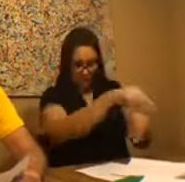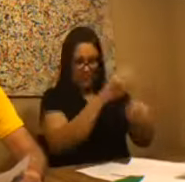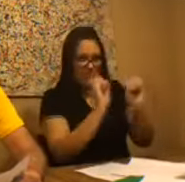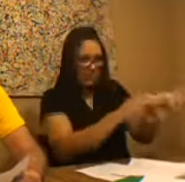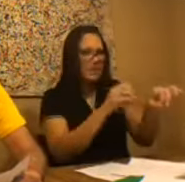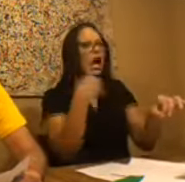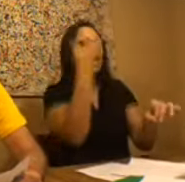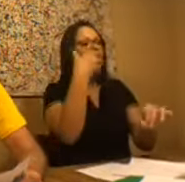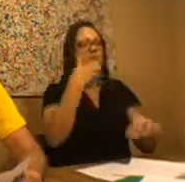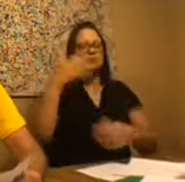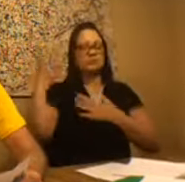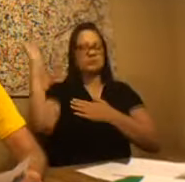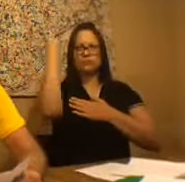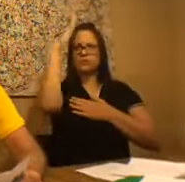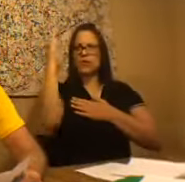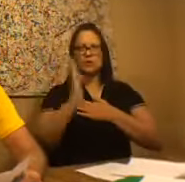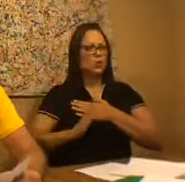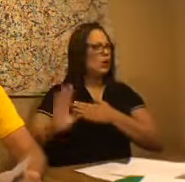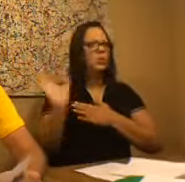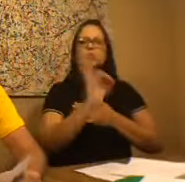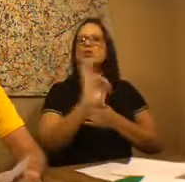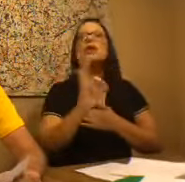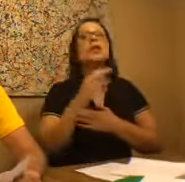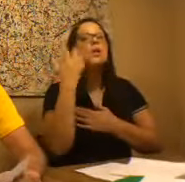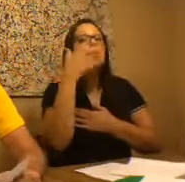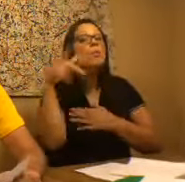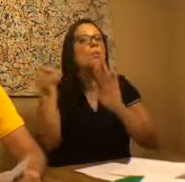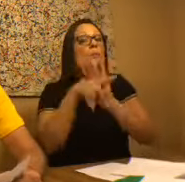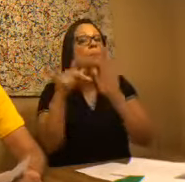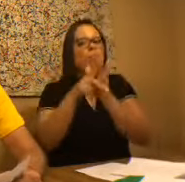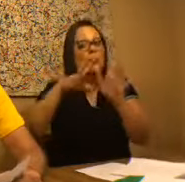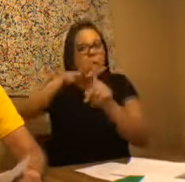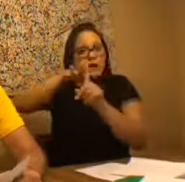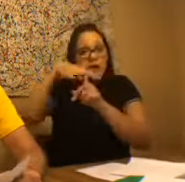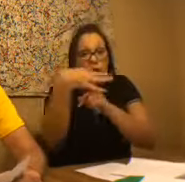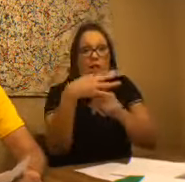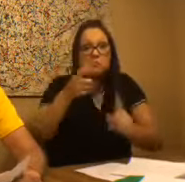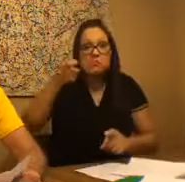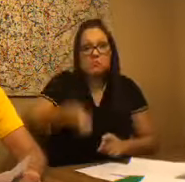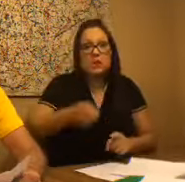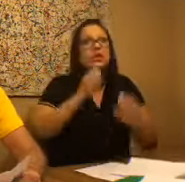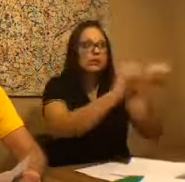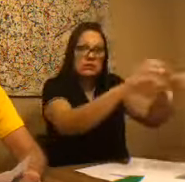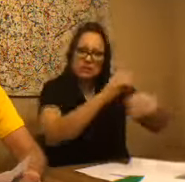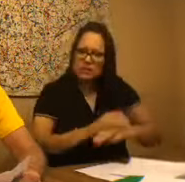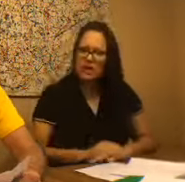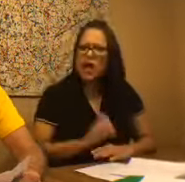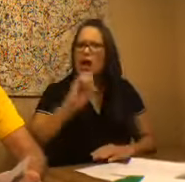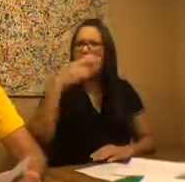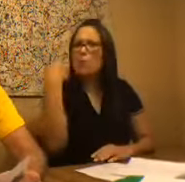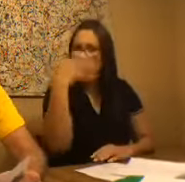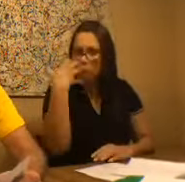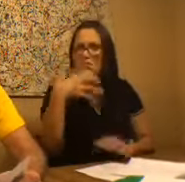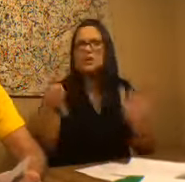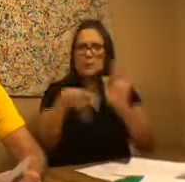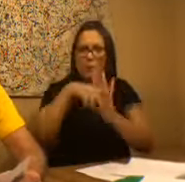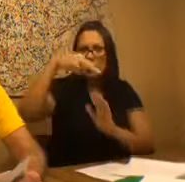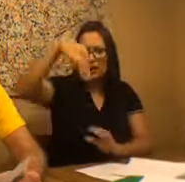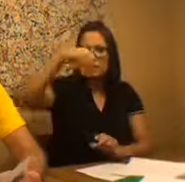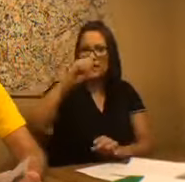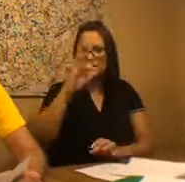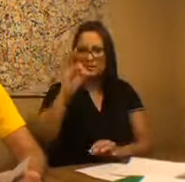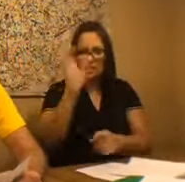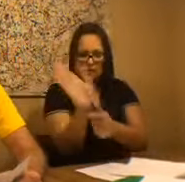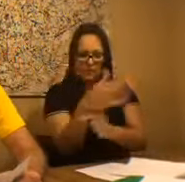canto à internacional socialista ou a canção do mst a bandeira que a cei não é verde